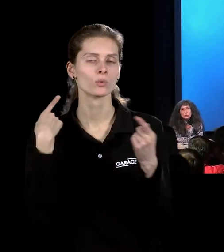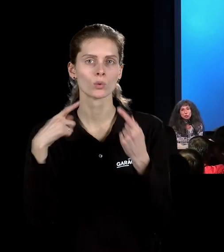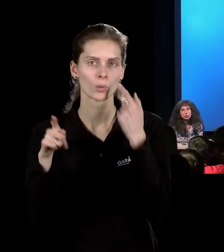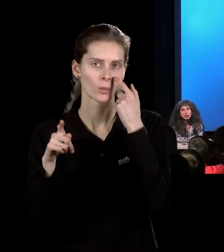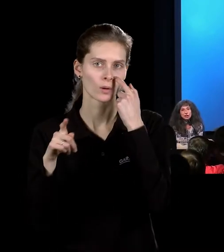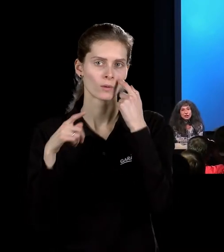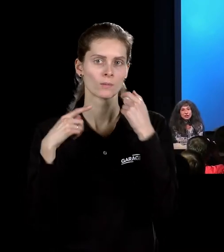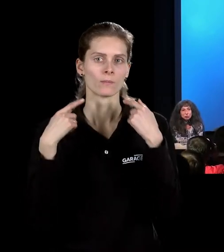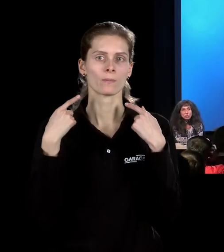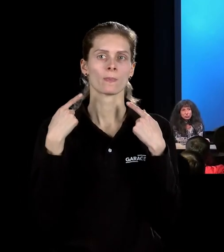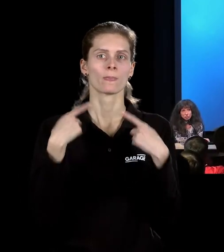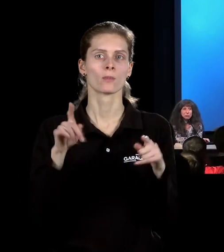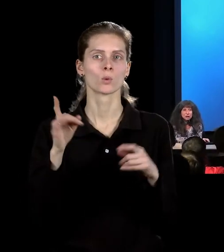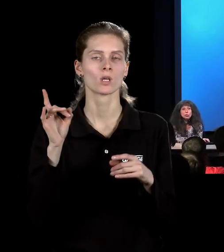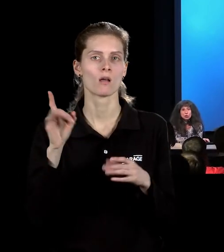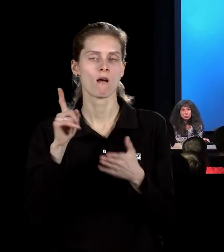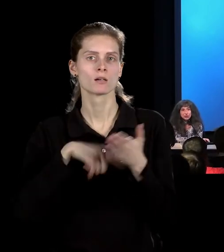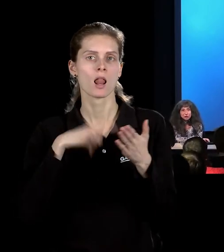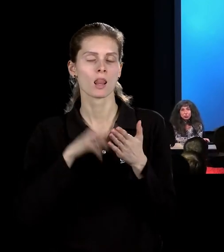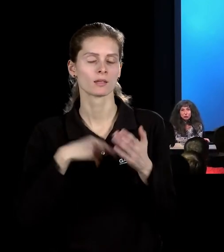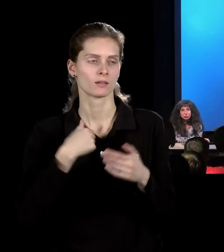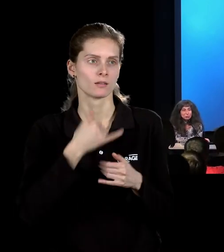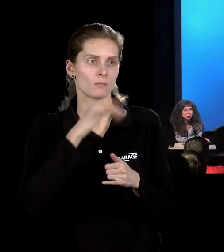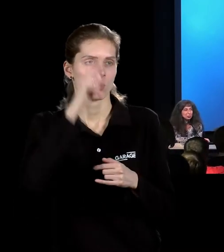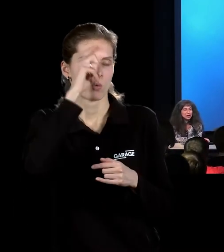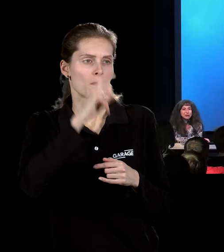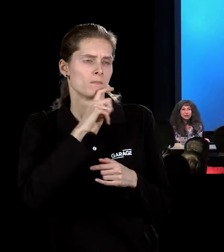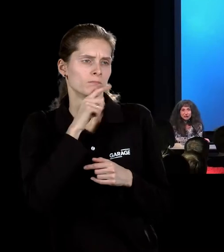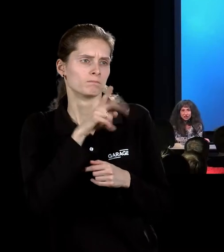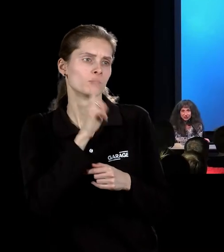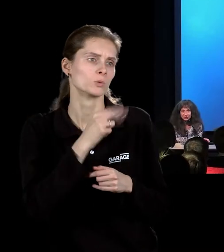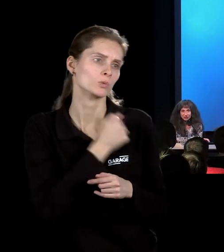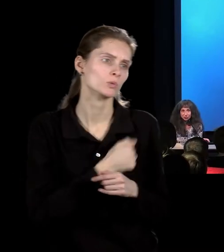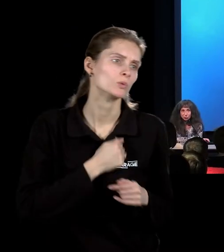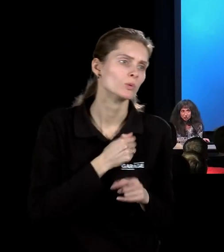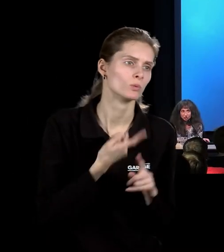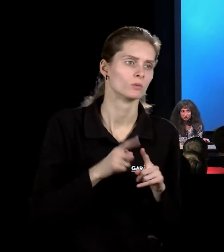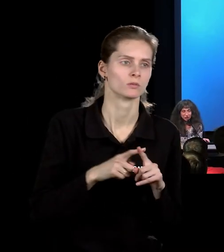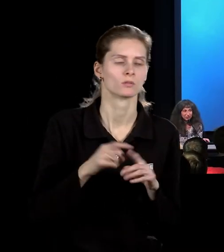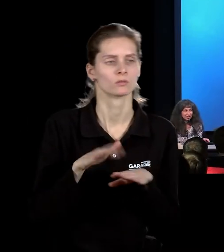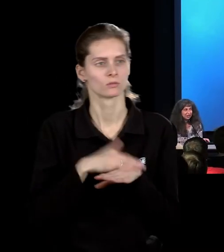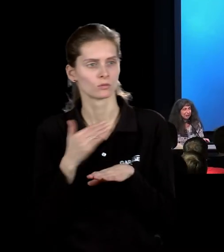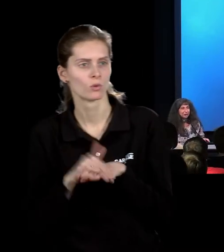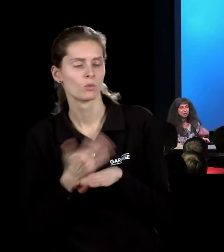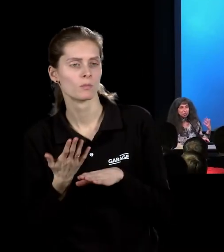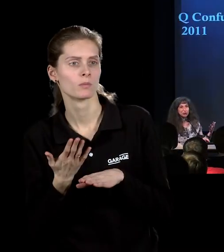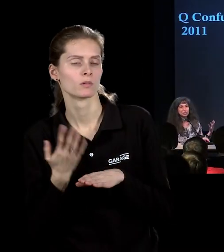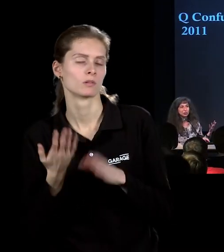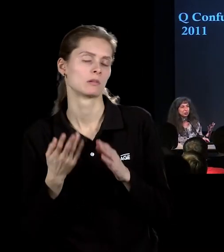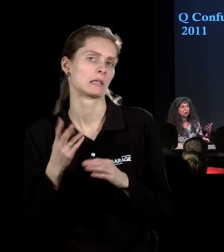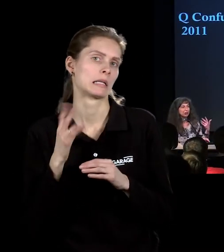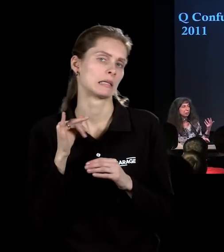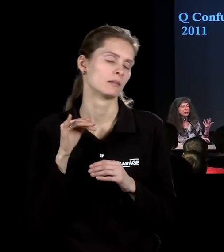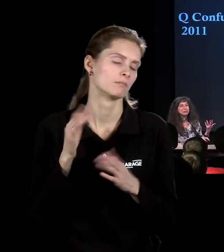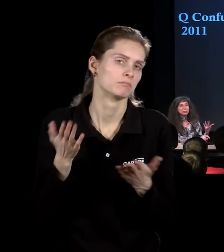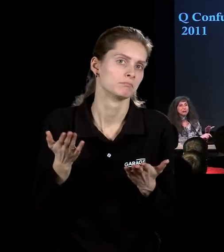других культур, других религий, которые мы не можем понять, кто это, мы не можем понять, злые эти создания или добрые, это пожелательно или нет, это только есть